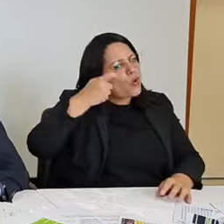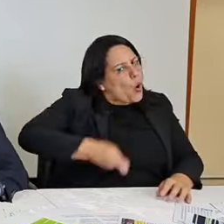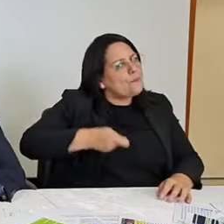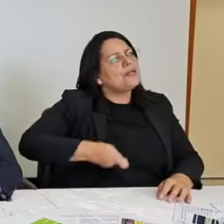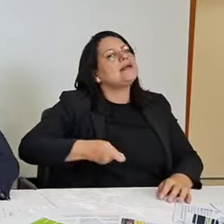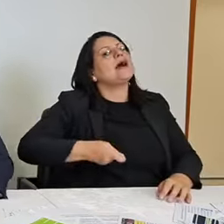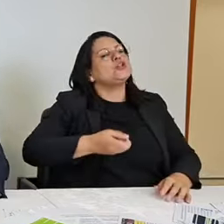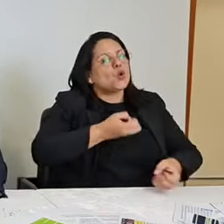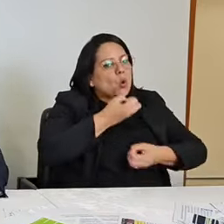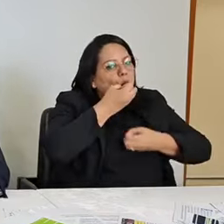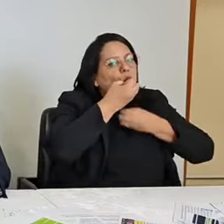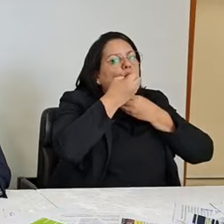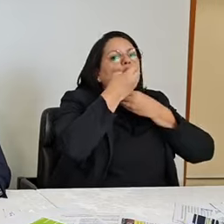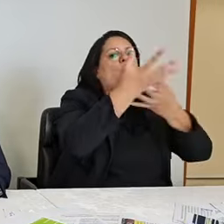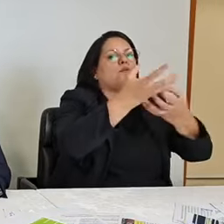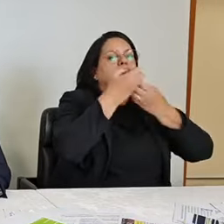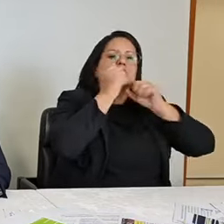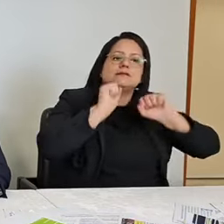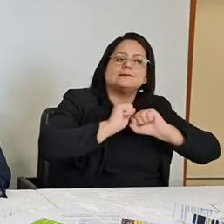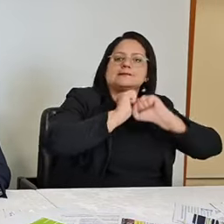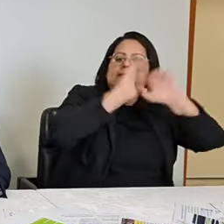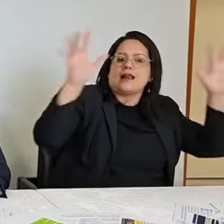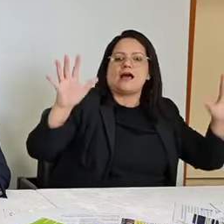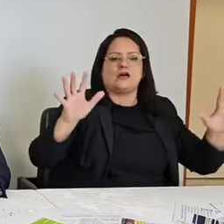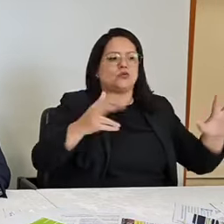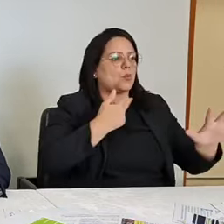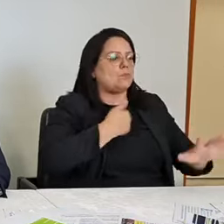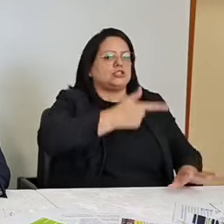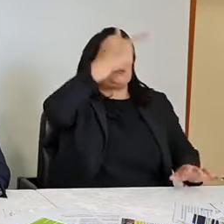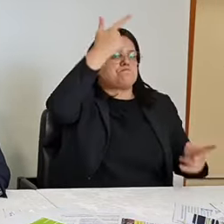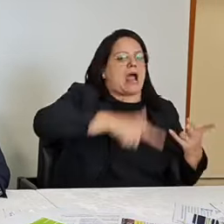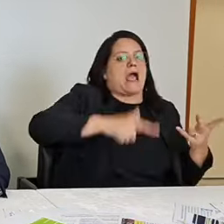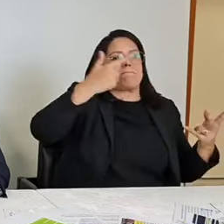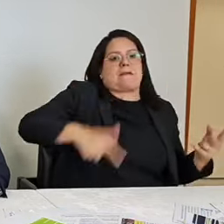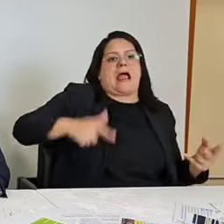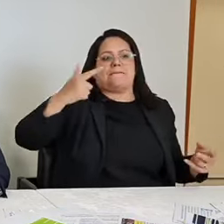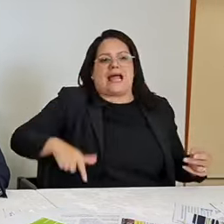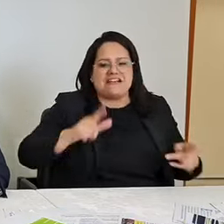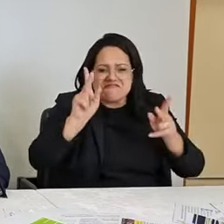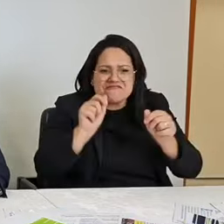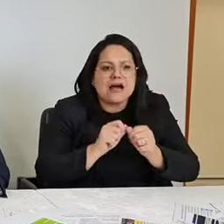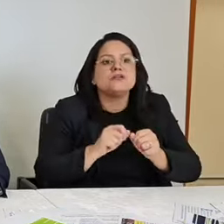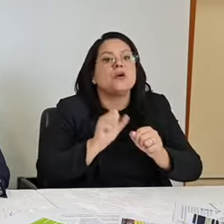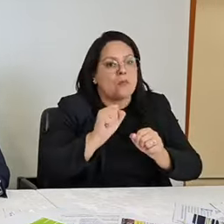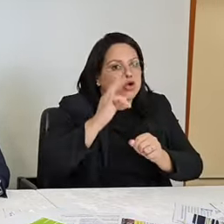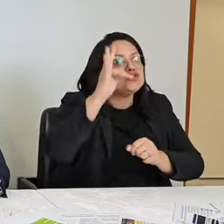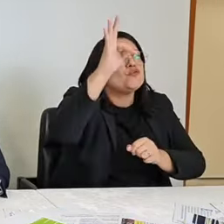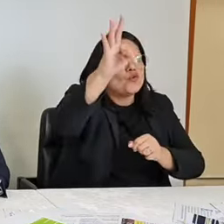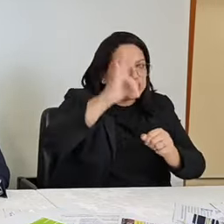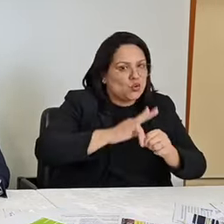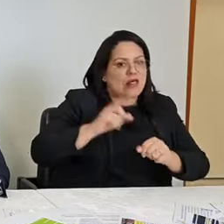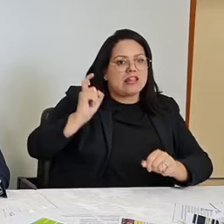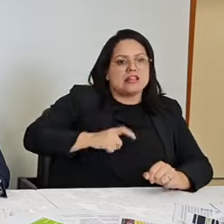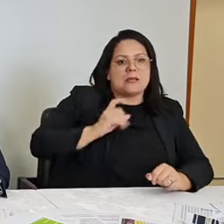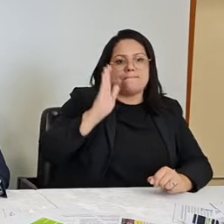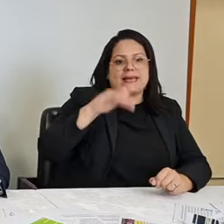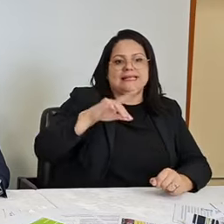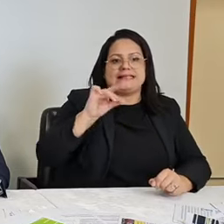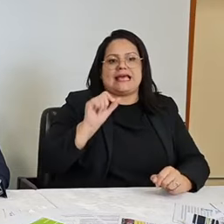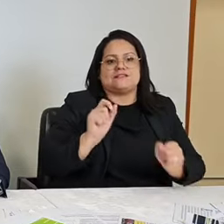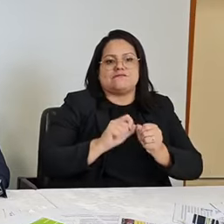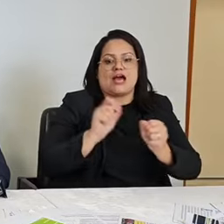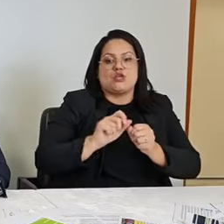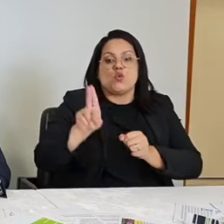história de forma clara, técnica, para que isto não se repita. O banco pode ser mal usado no futuro também e é nosso dever